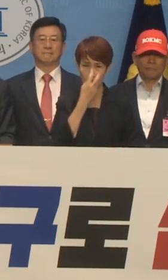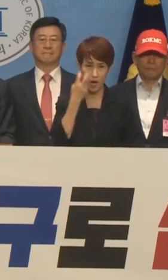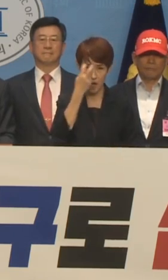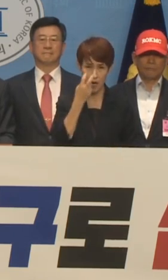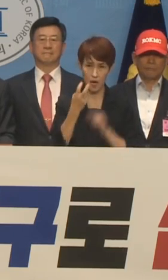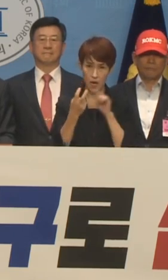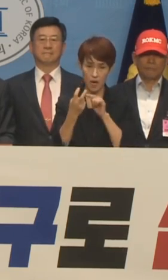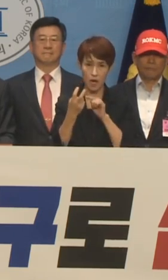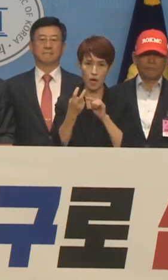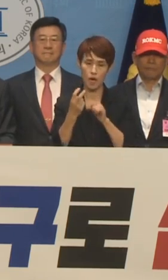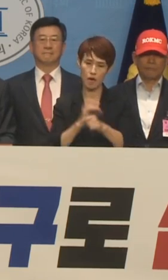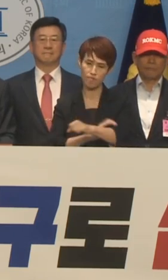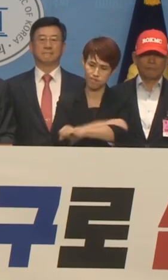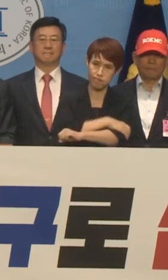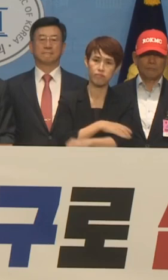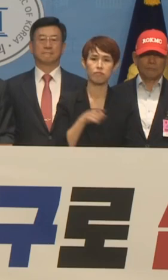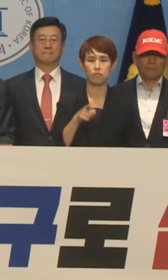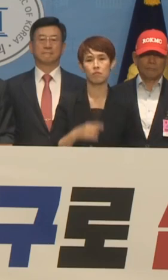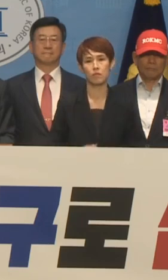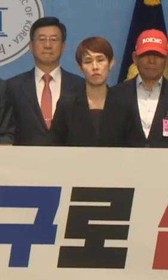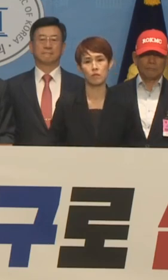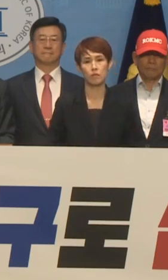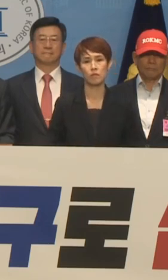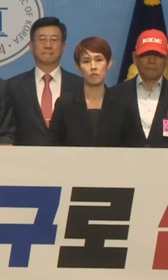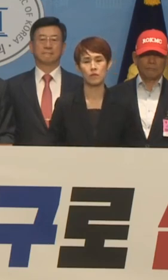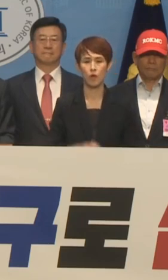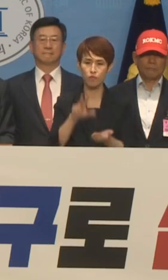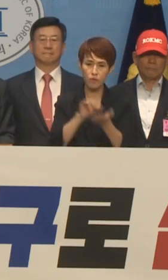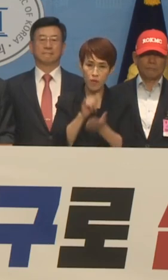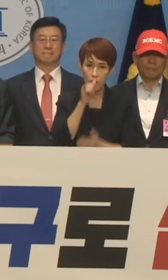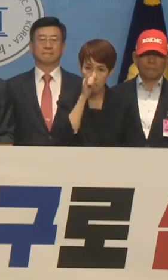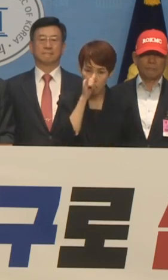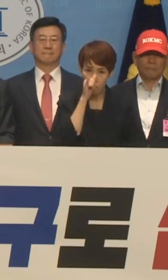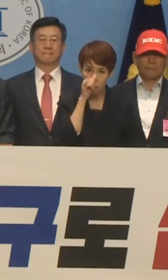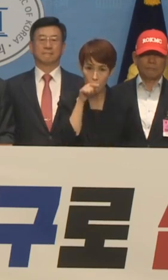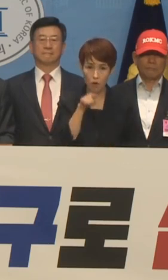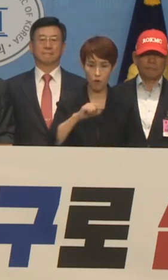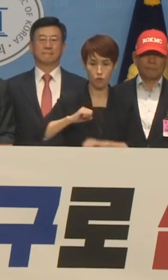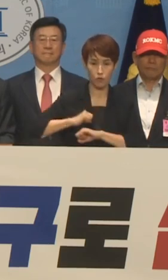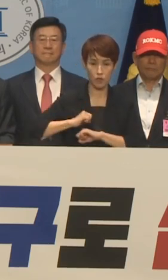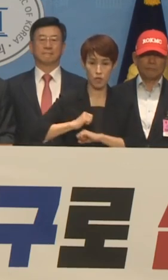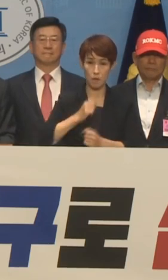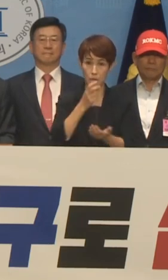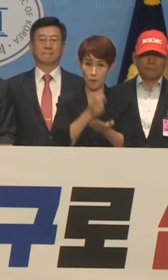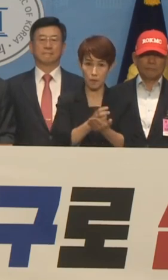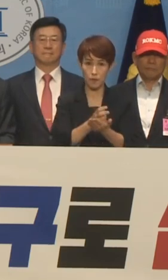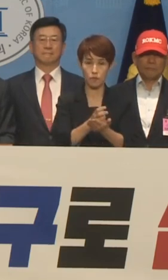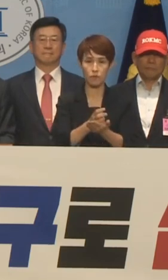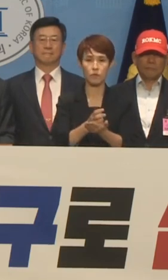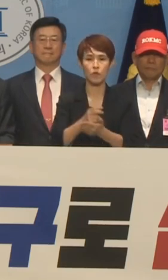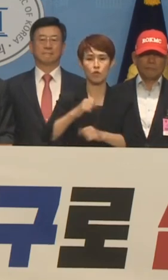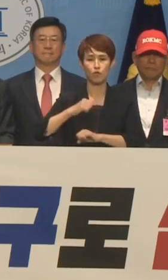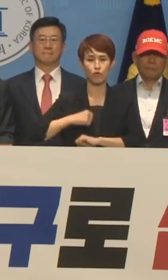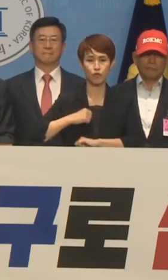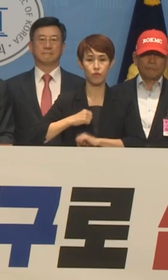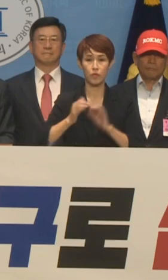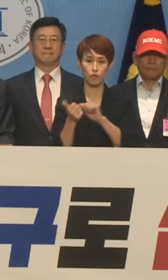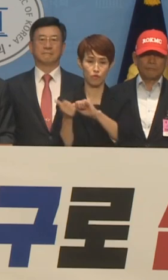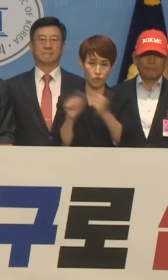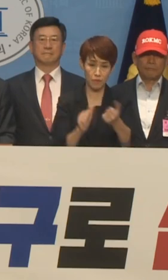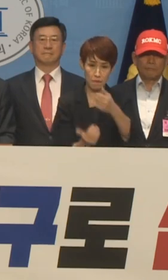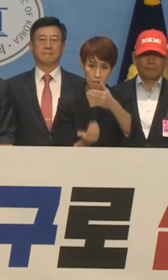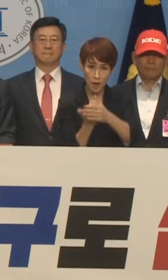자체가 직권남용이다. 문제 소지가 있는 개정된 군사법원법은 군 사망 사건에